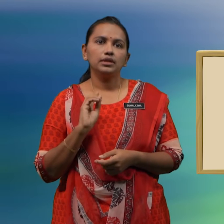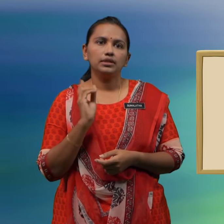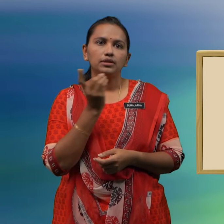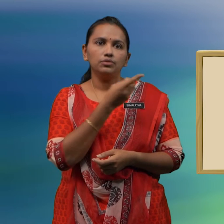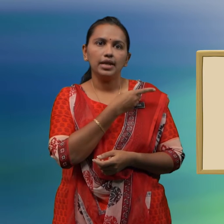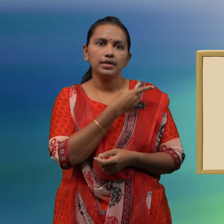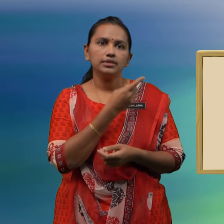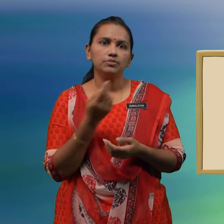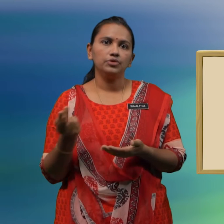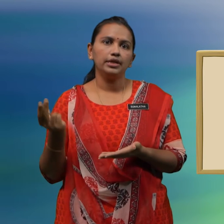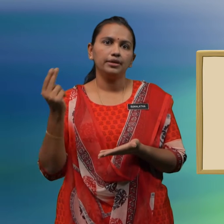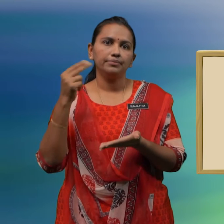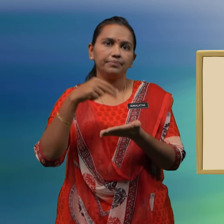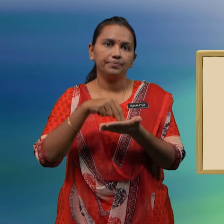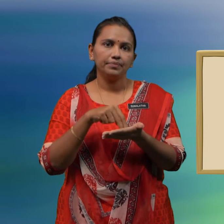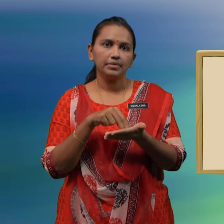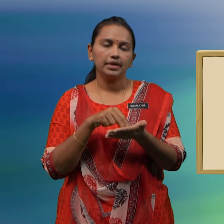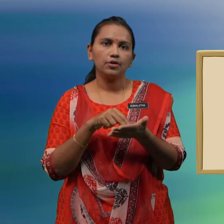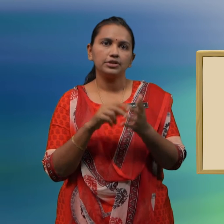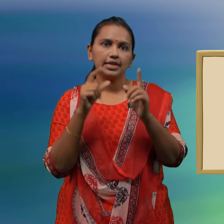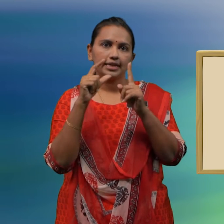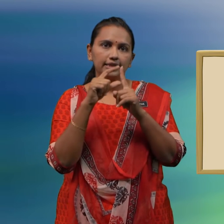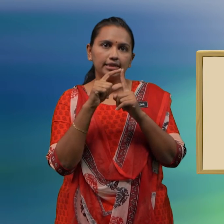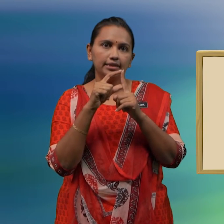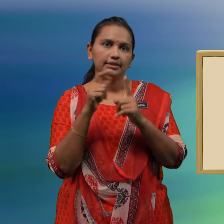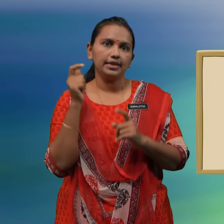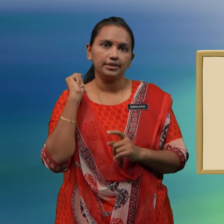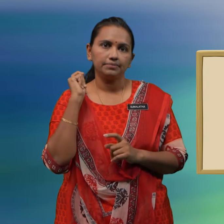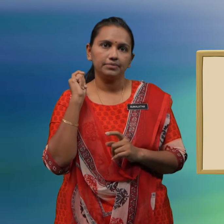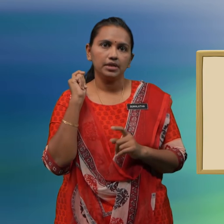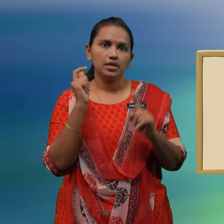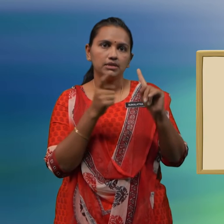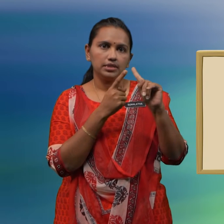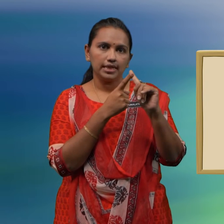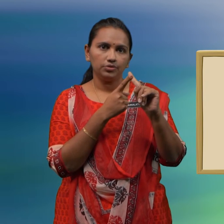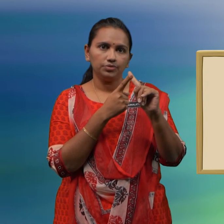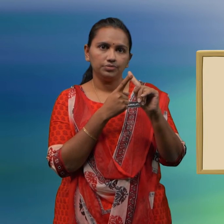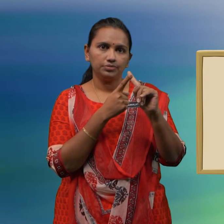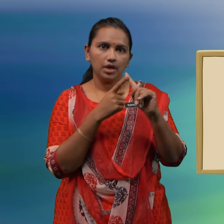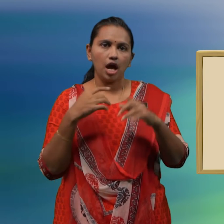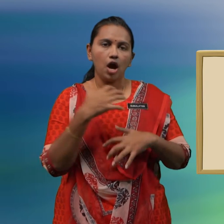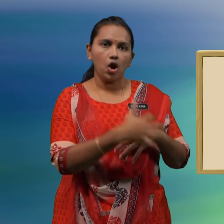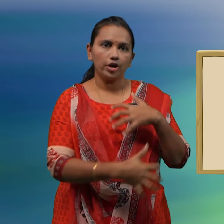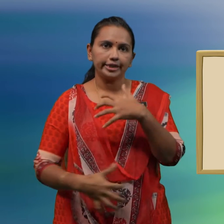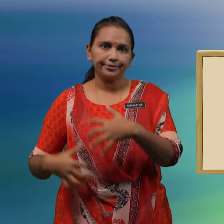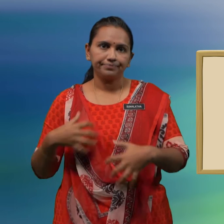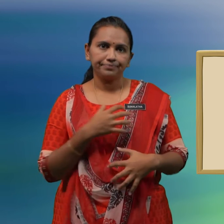Kita ulang semula kosakata tadi. 1. Organ.